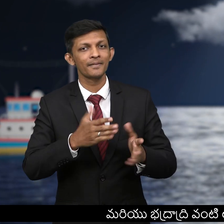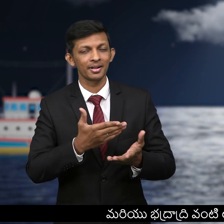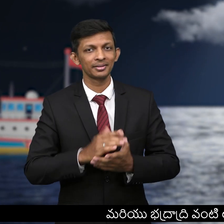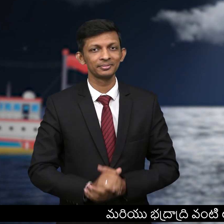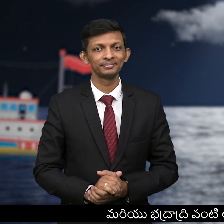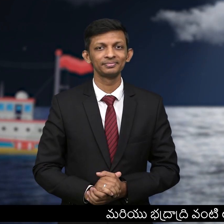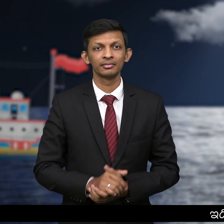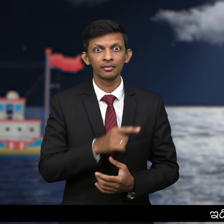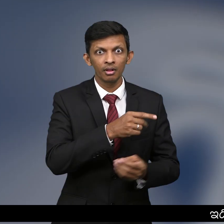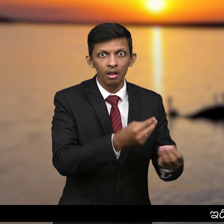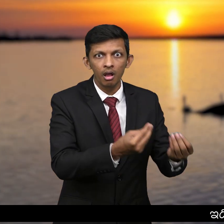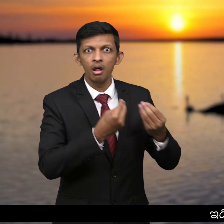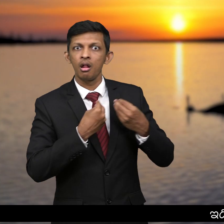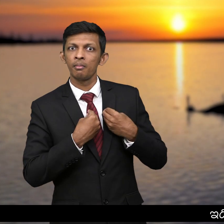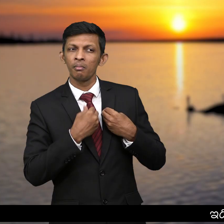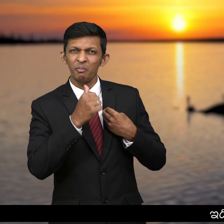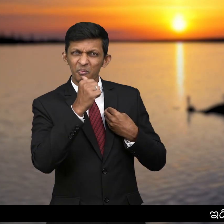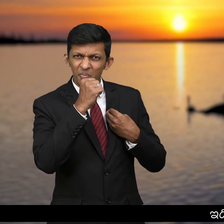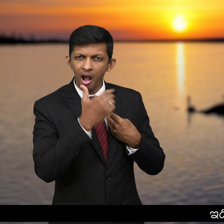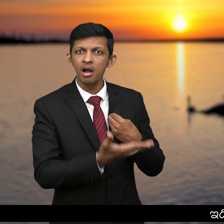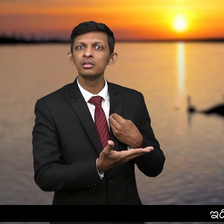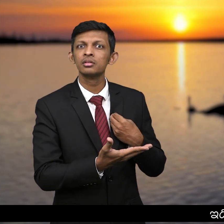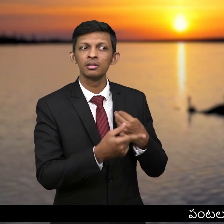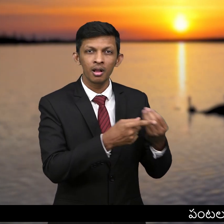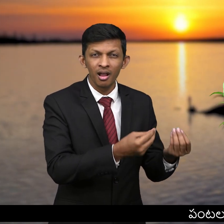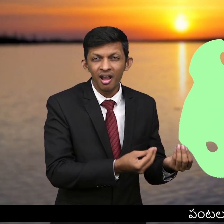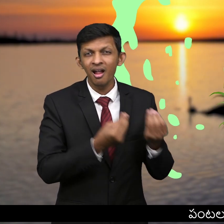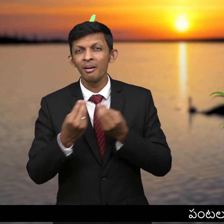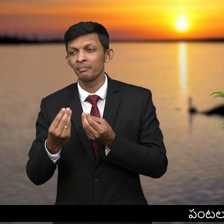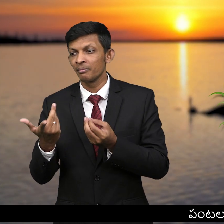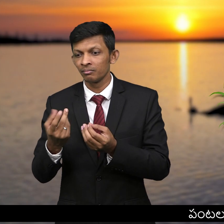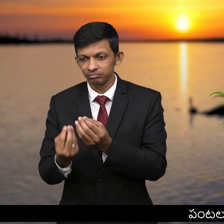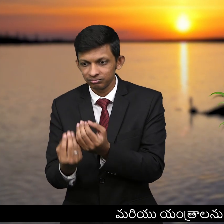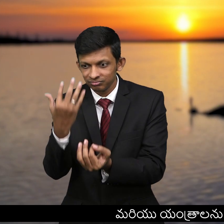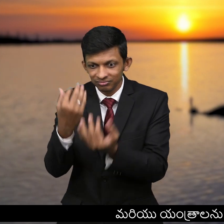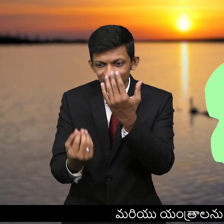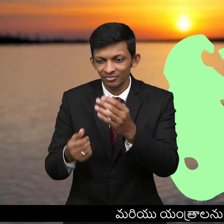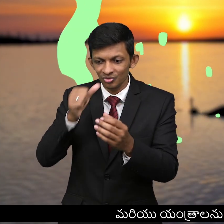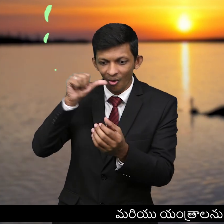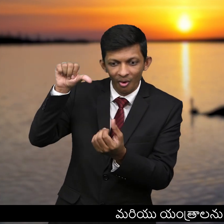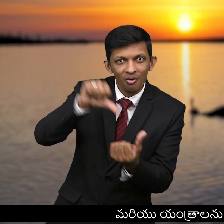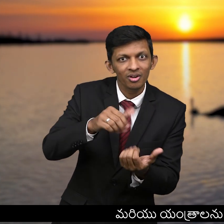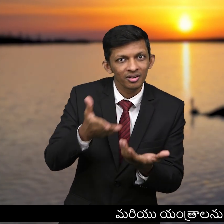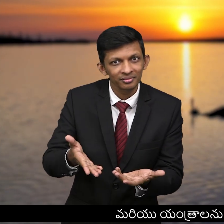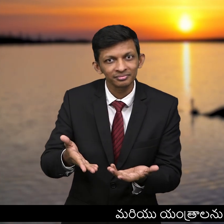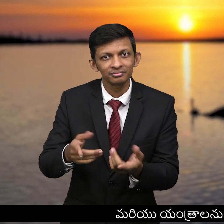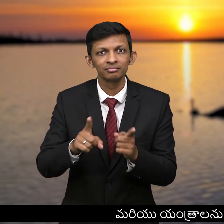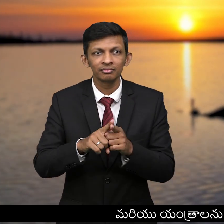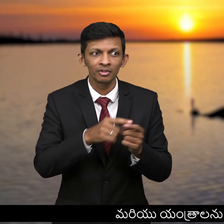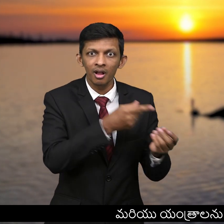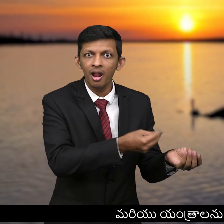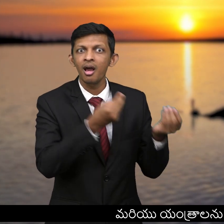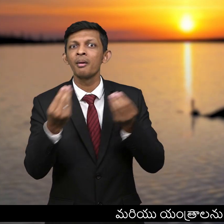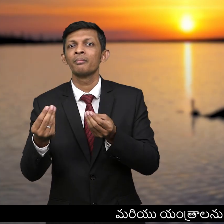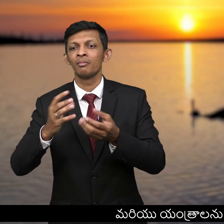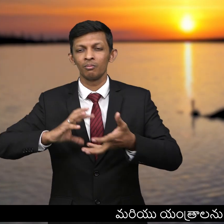గుండా ప్రవహిస్తుంది. ఇది త్రాగడానికి, పంటలు పండించడానికి మరియు యంత్రాలను నడపడానికి